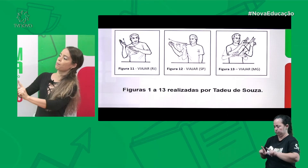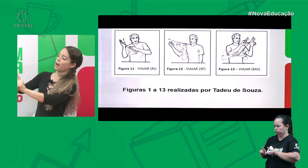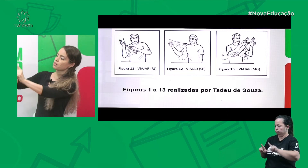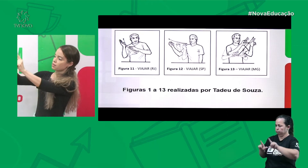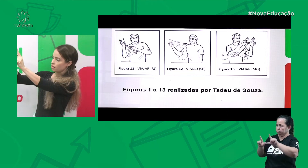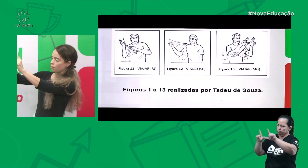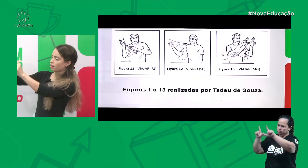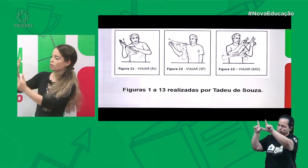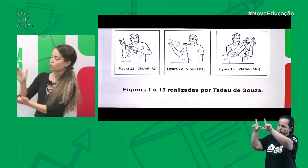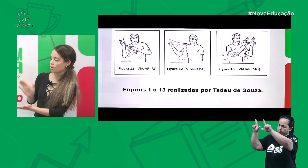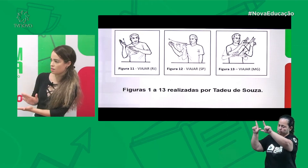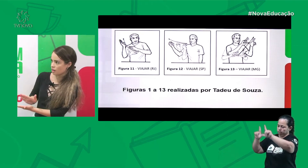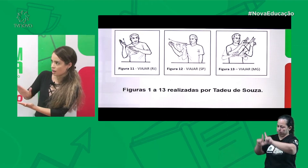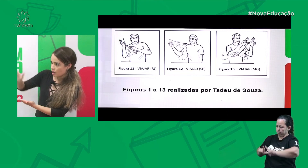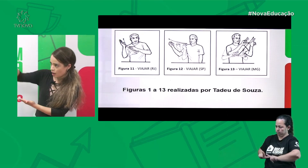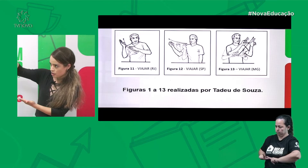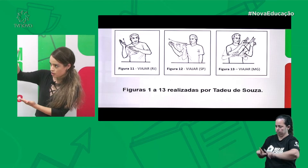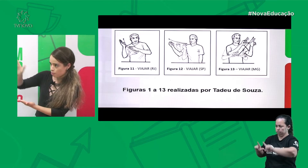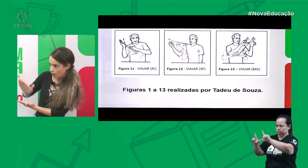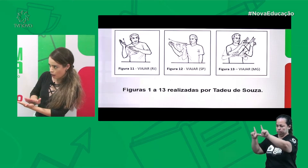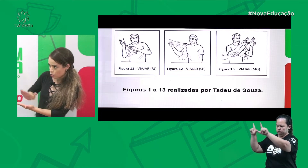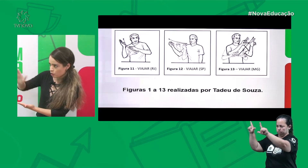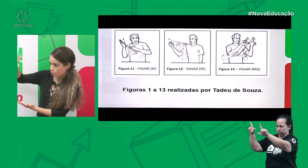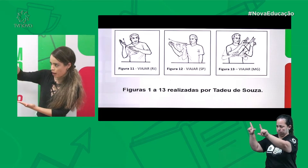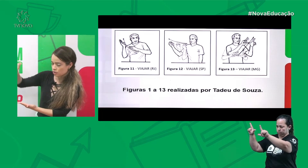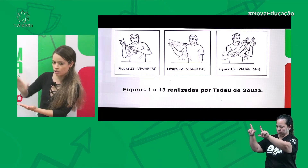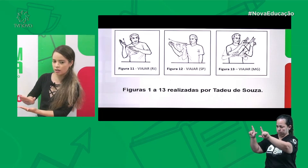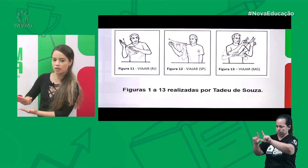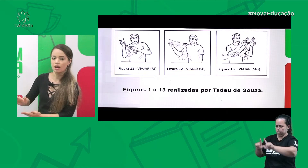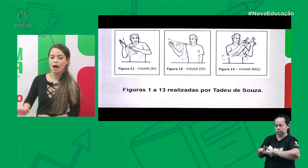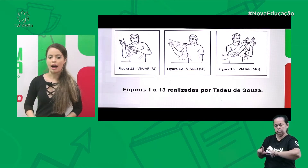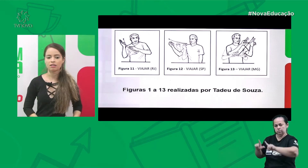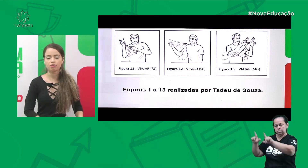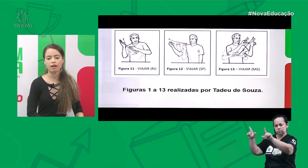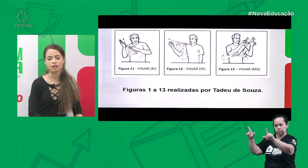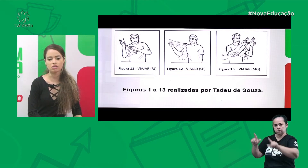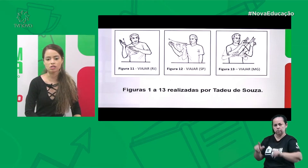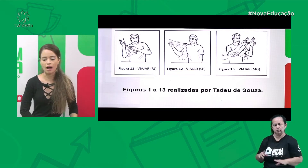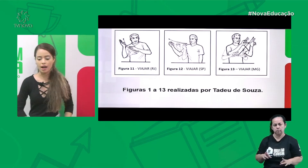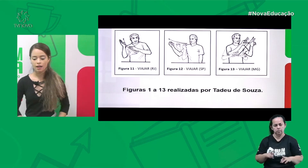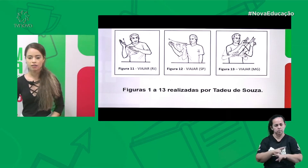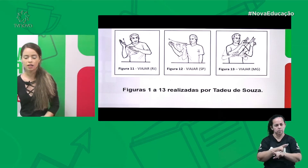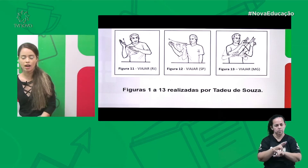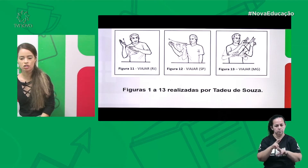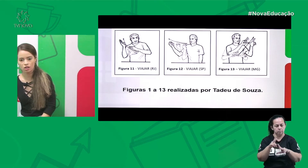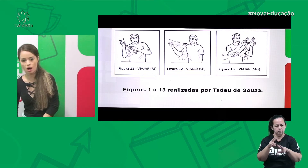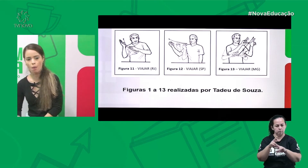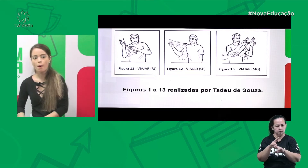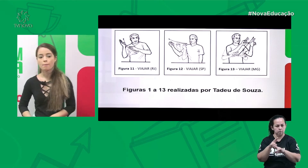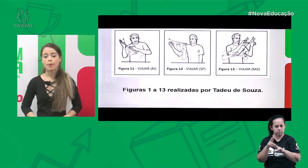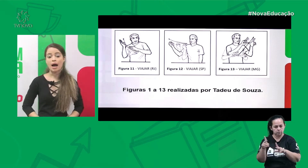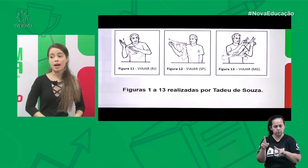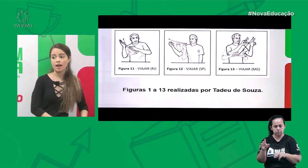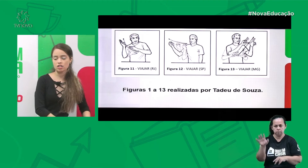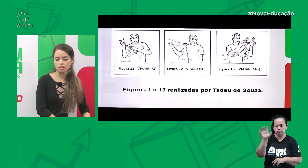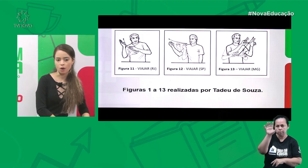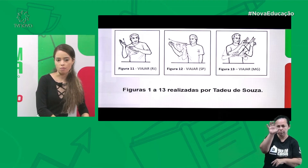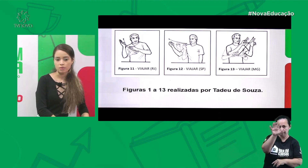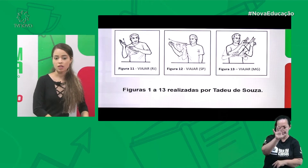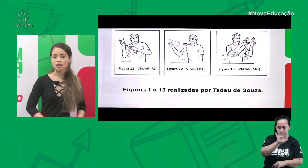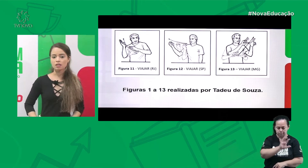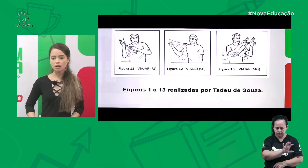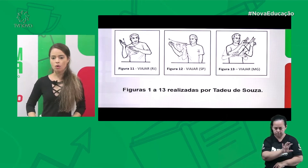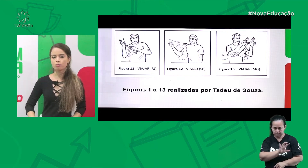fazer para cima, então eu utilizei esse mesmo espaço daqui. A diferença está de região para